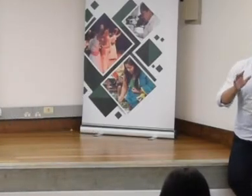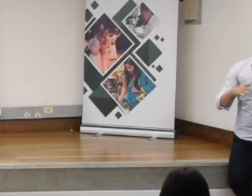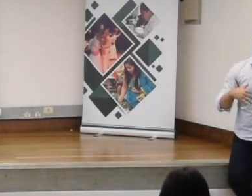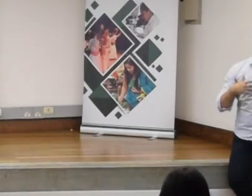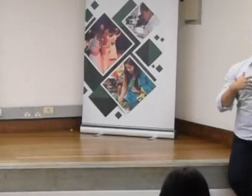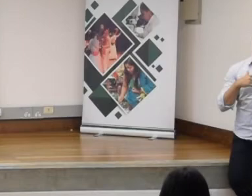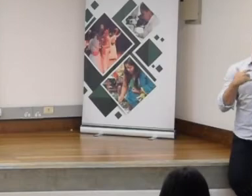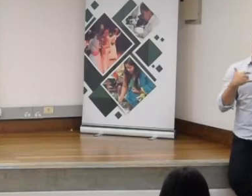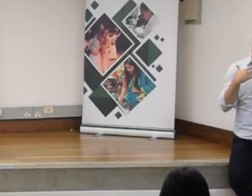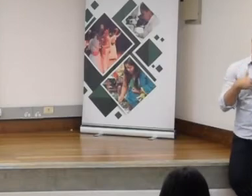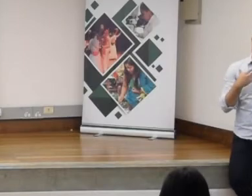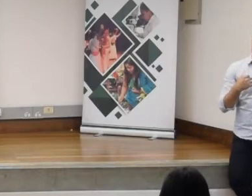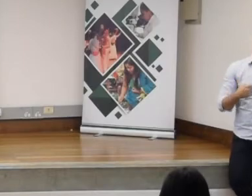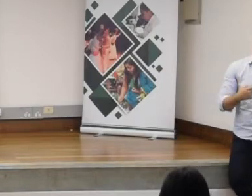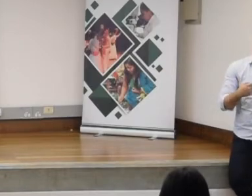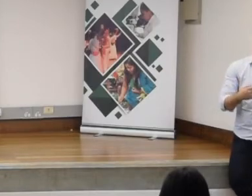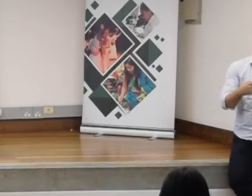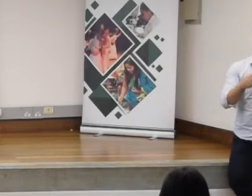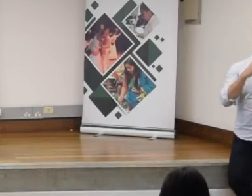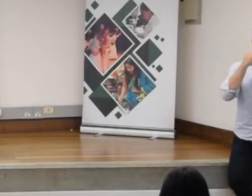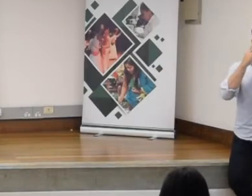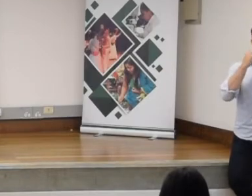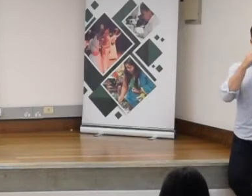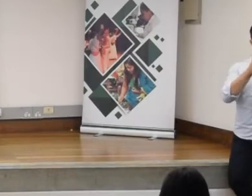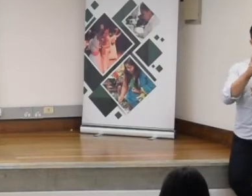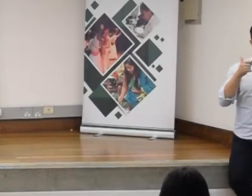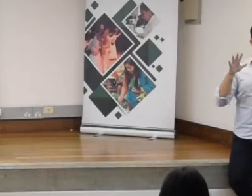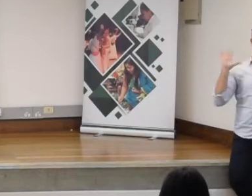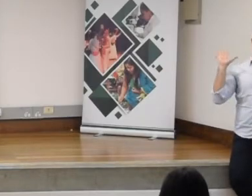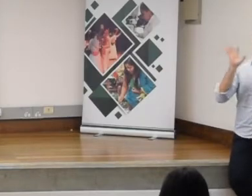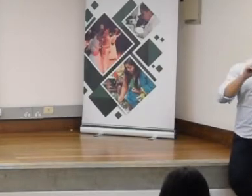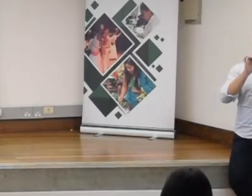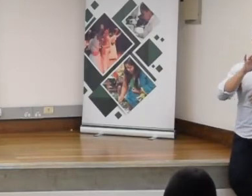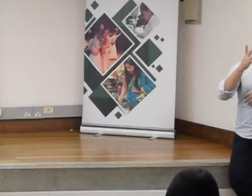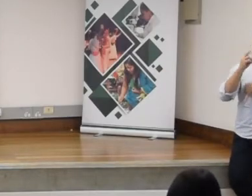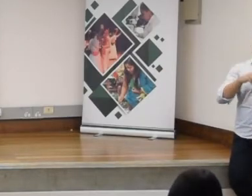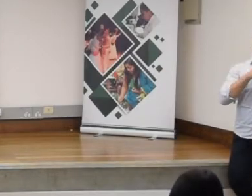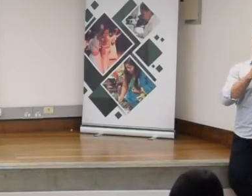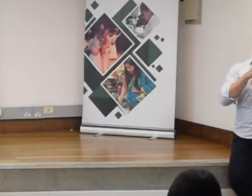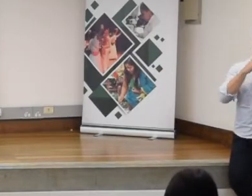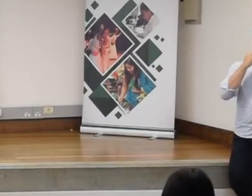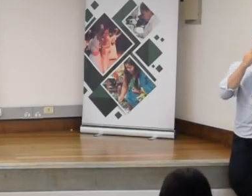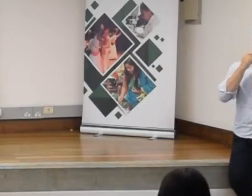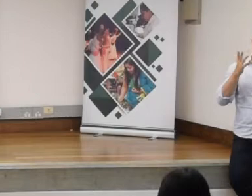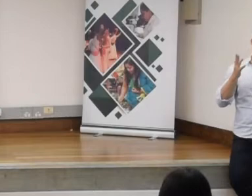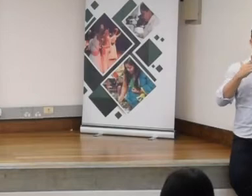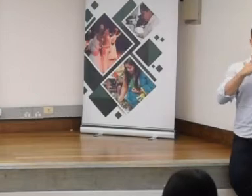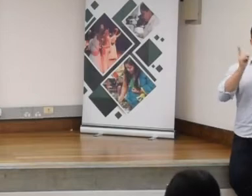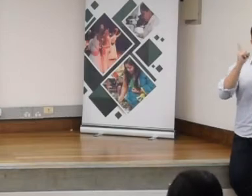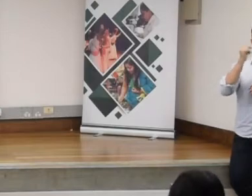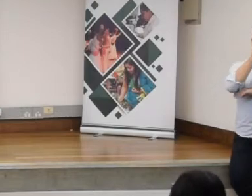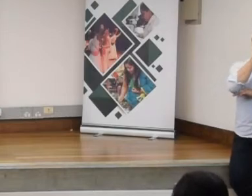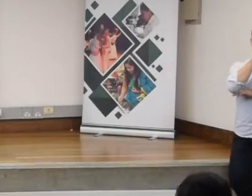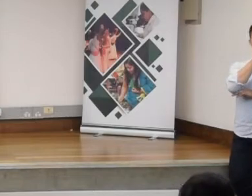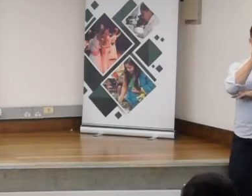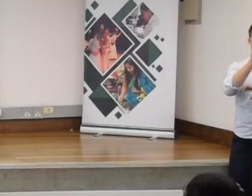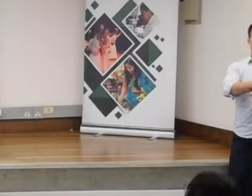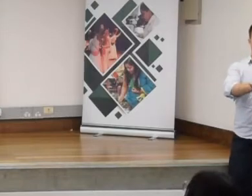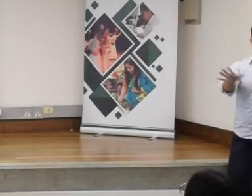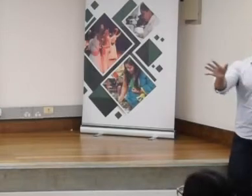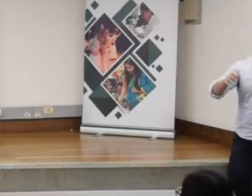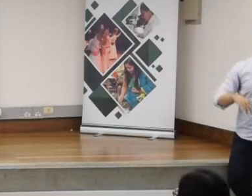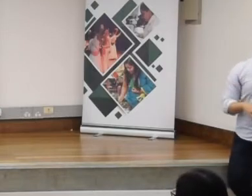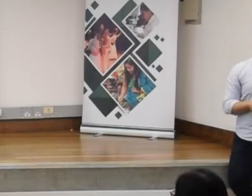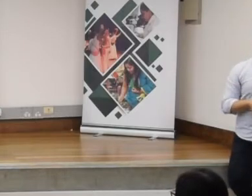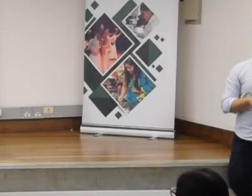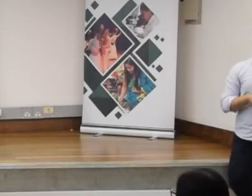Tenemos experiencias tutoriales de 15, 20 años. Entonces yo no puedo llegar diciendo esto es lo que vamos a hacer. Entonces estamos